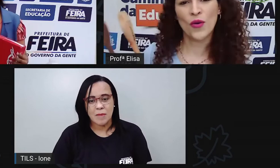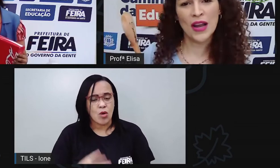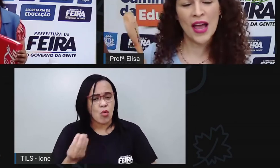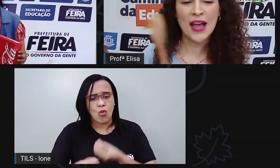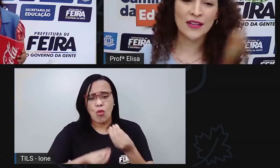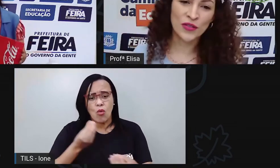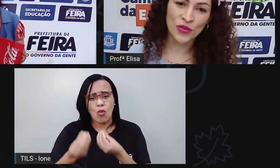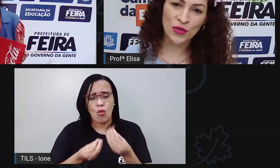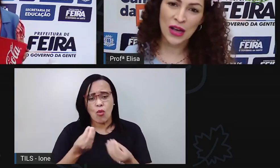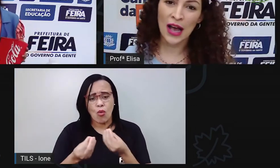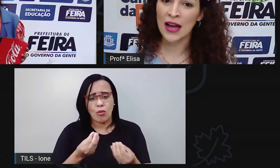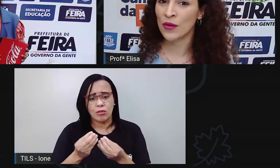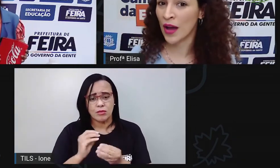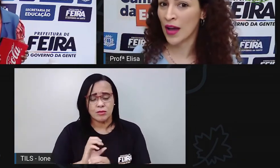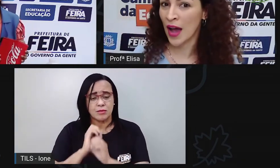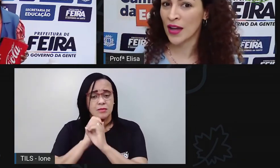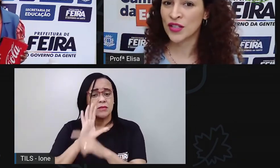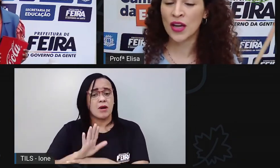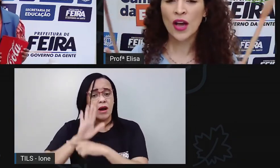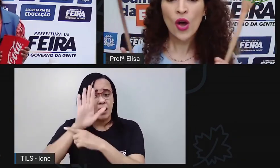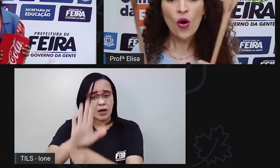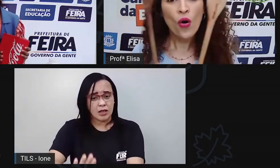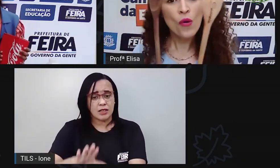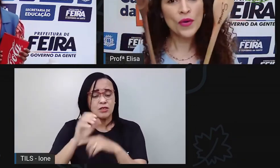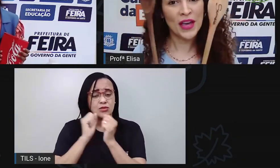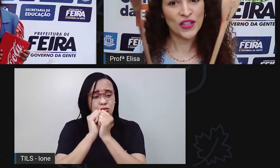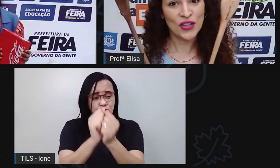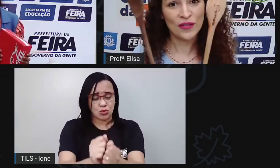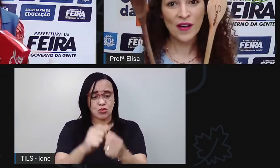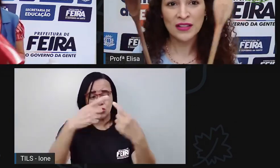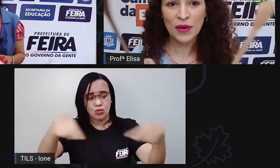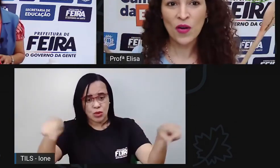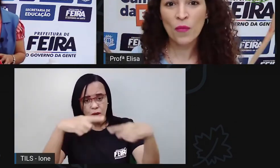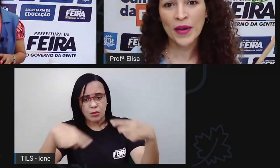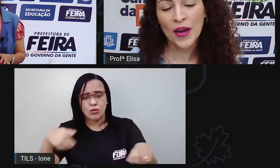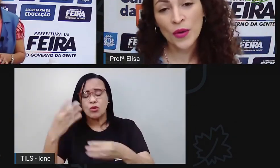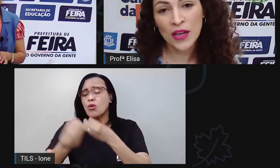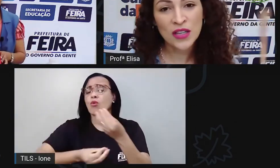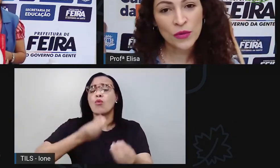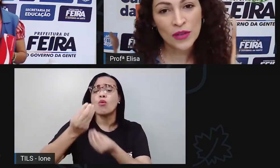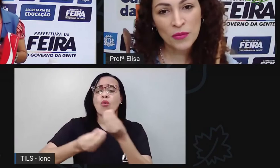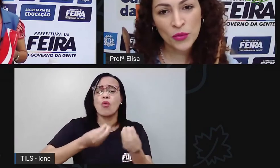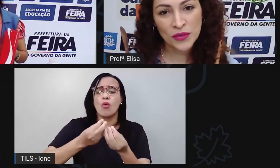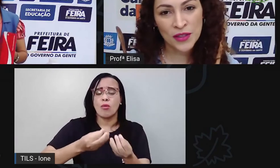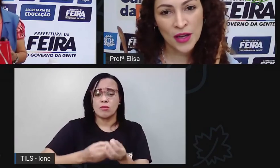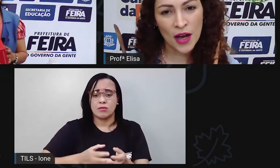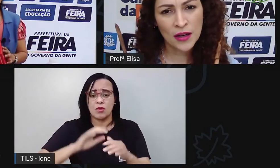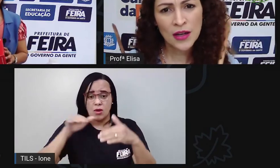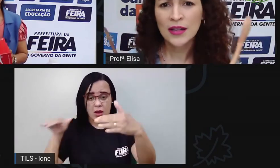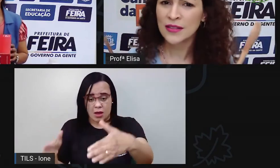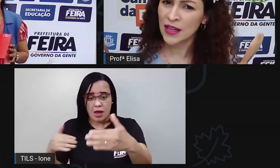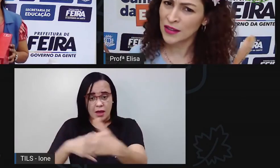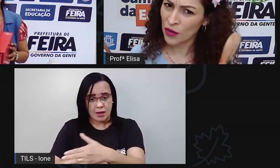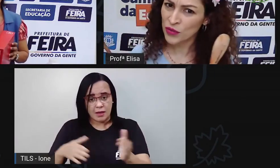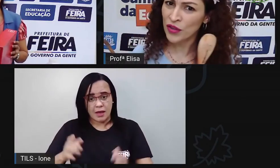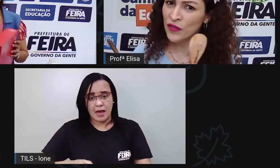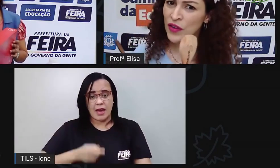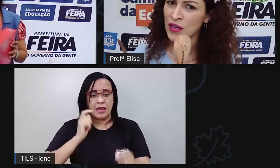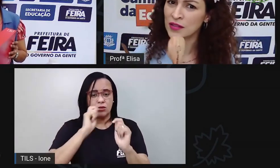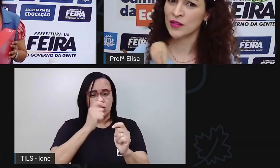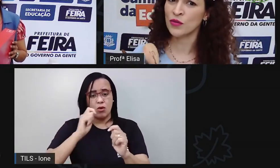usando colheres, o chocalho, a caixa, como que a gente faz para acompanhar o ritmo da música? Vamos Isso lá.